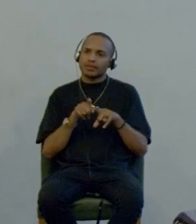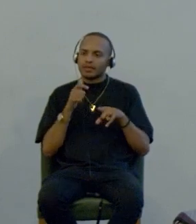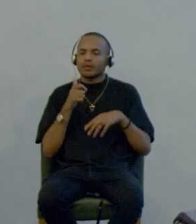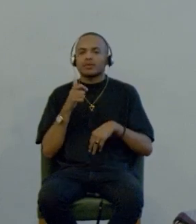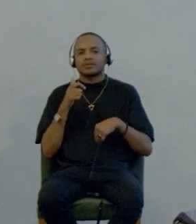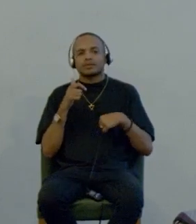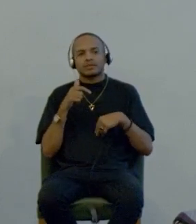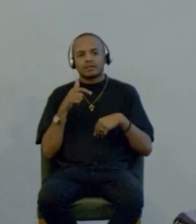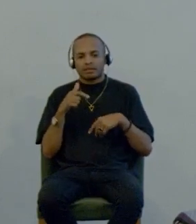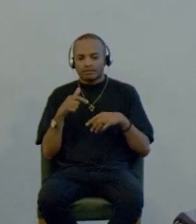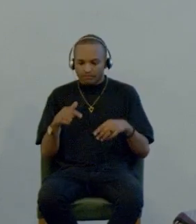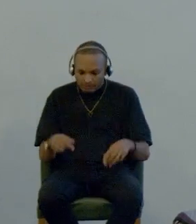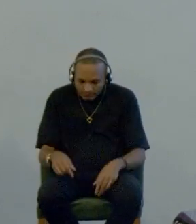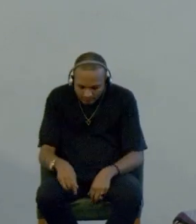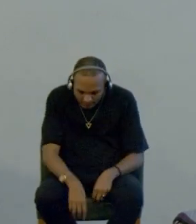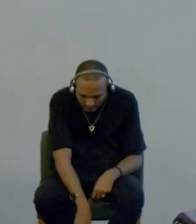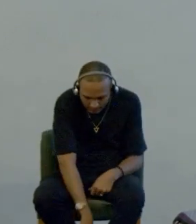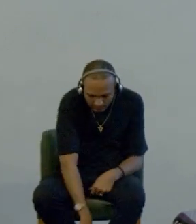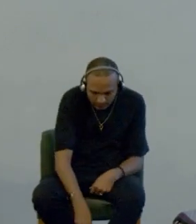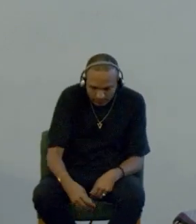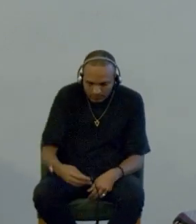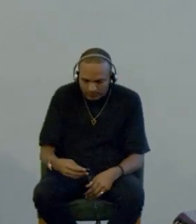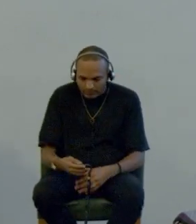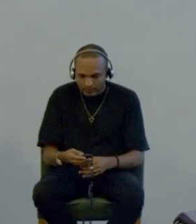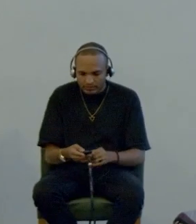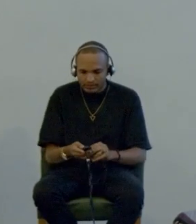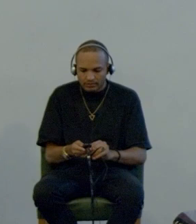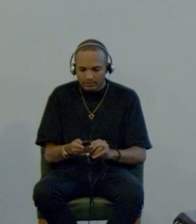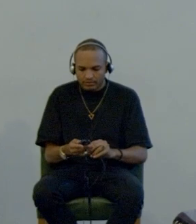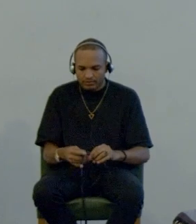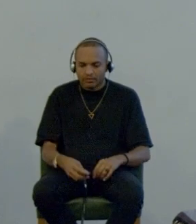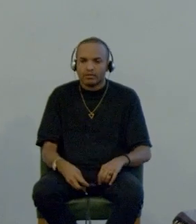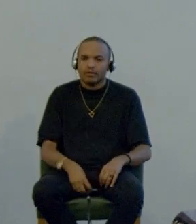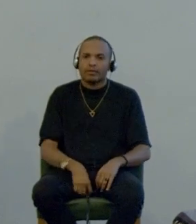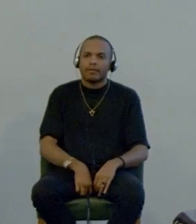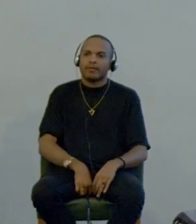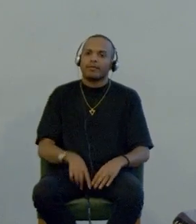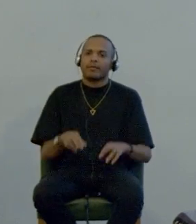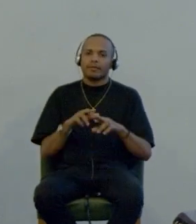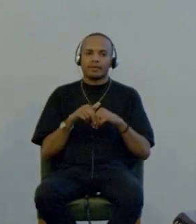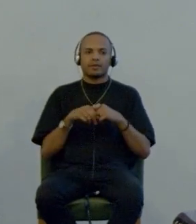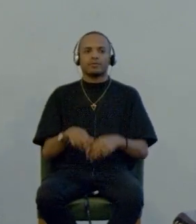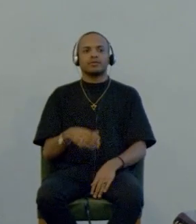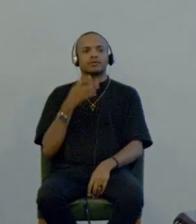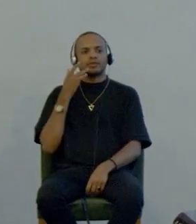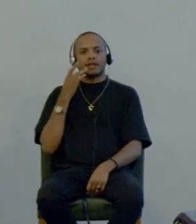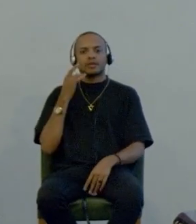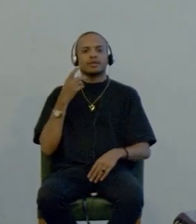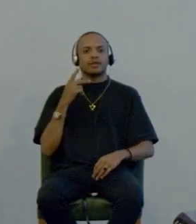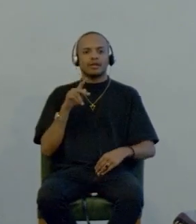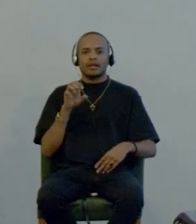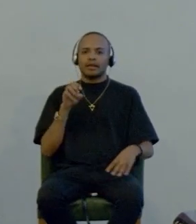des architectes et par le théâtre avec Bruno Latour et maintenant Duncan Evenou et aussi Emmanuel Ecochia. Pourquoi le